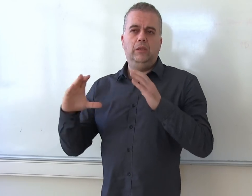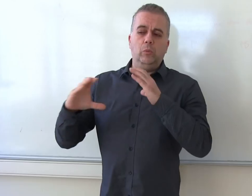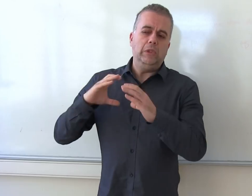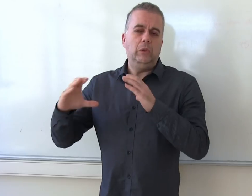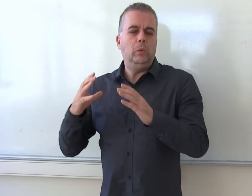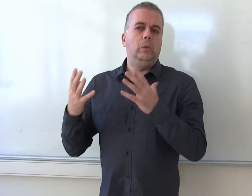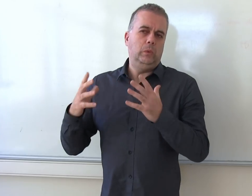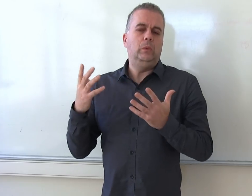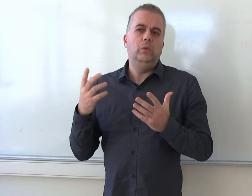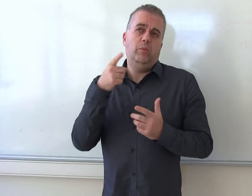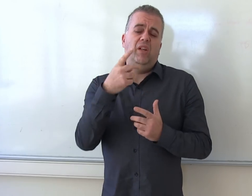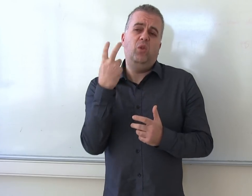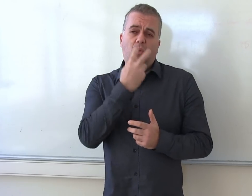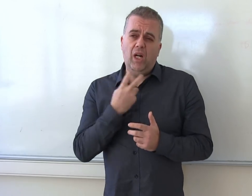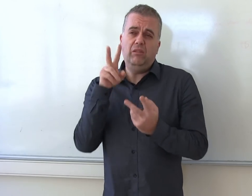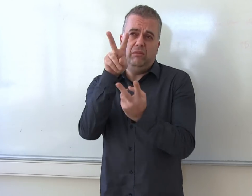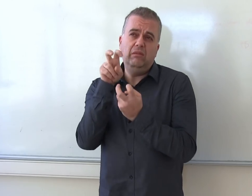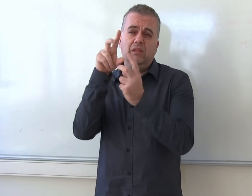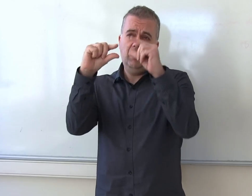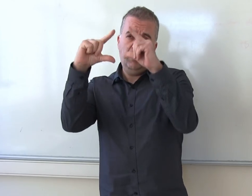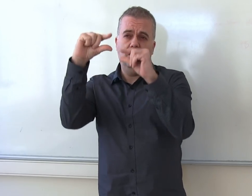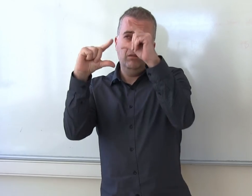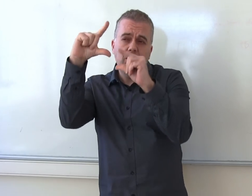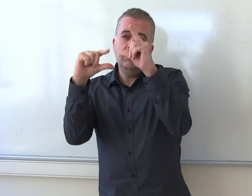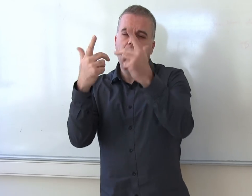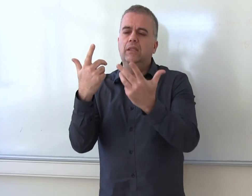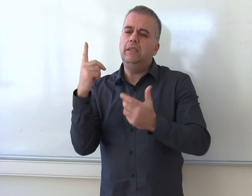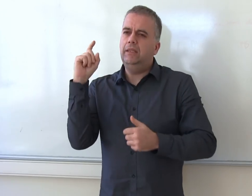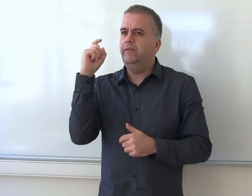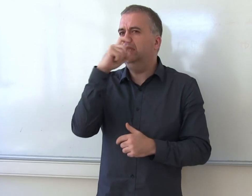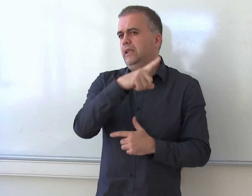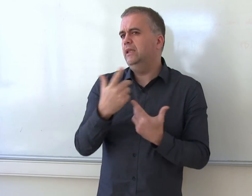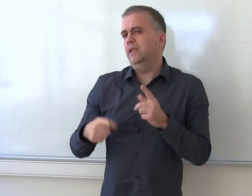Profondes, moyennes… Et il était difficile d'adapter la communication.